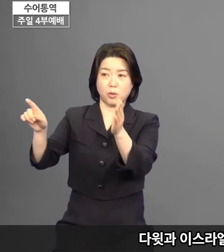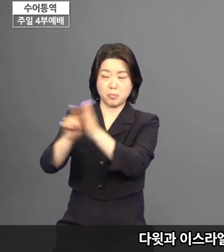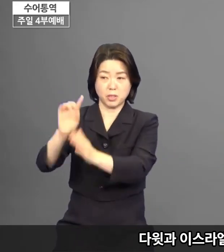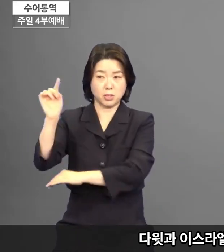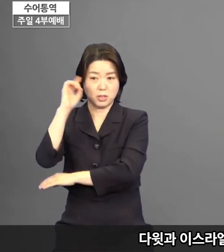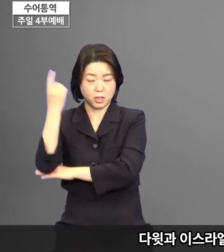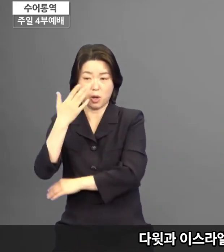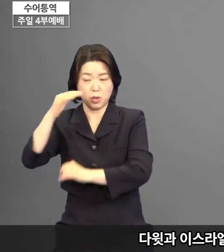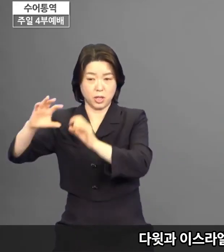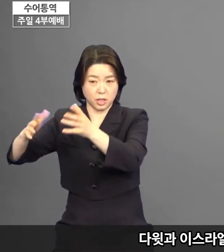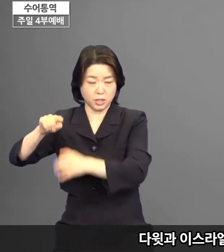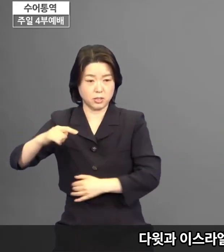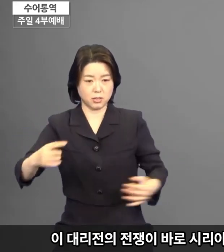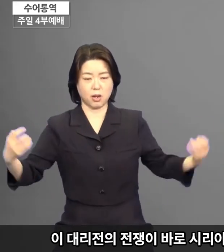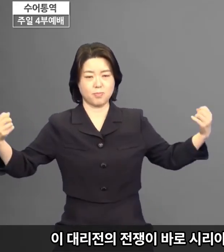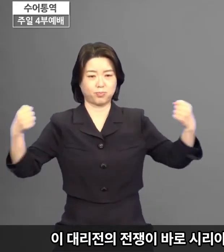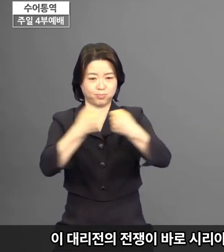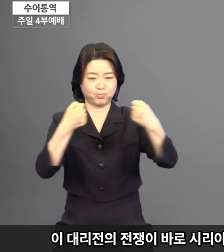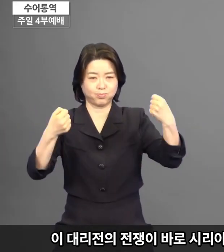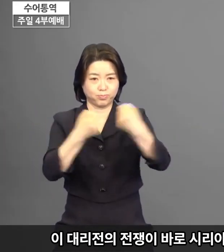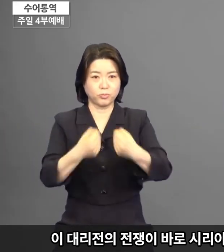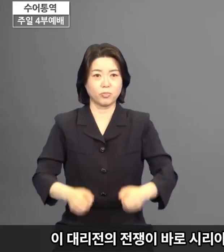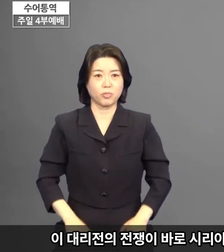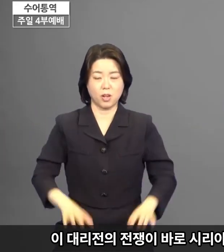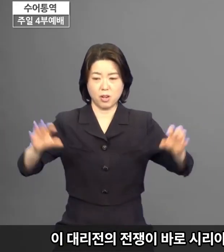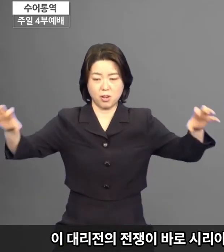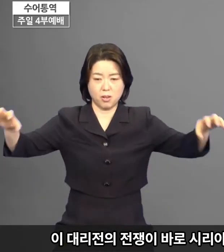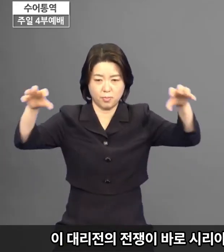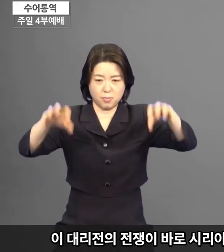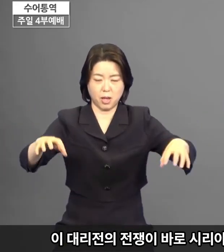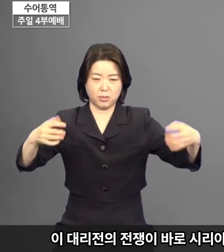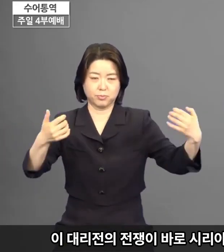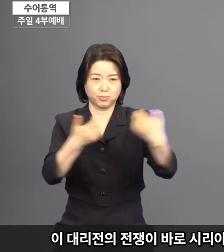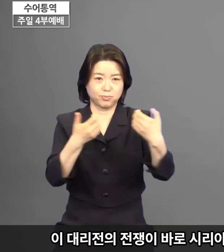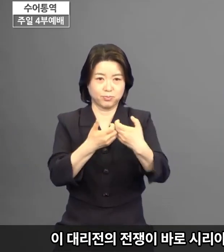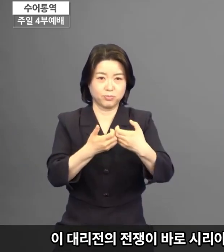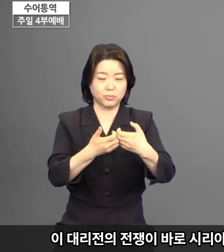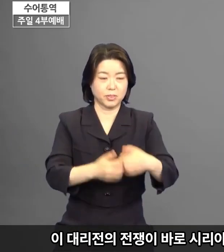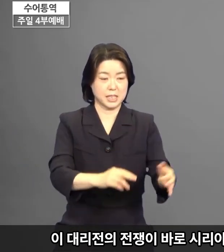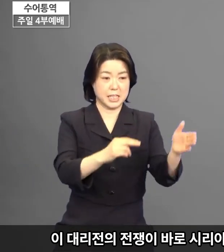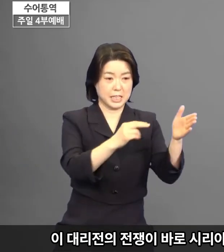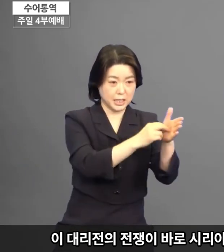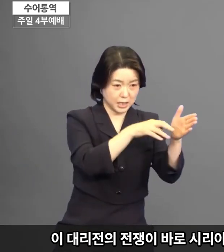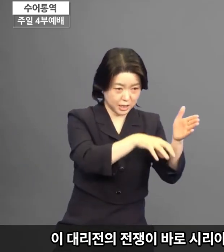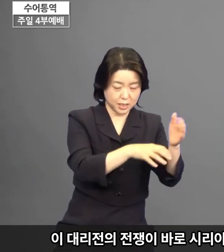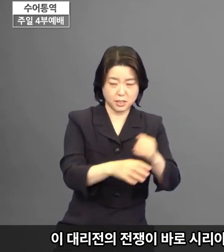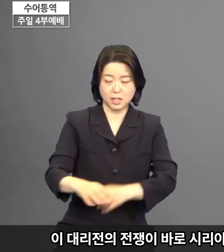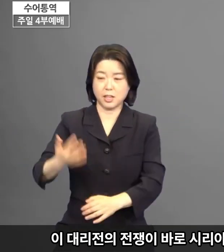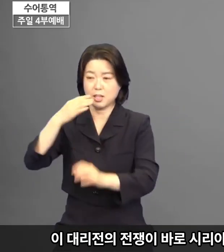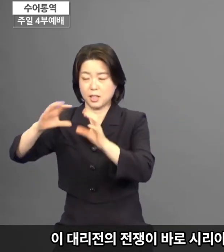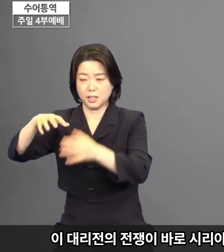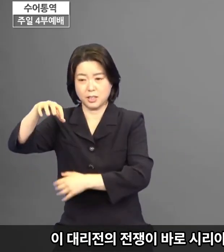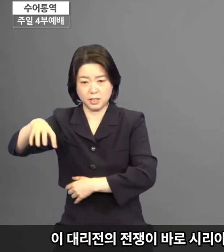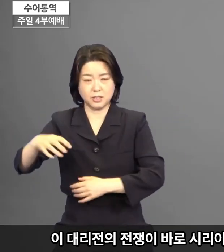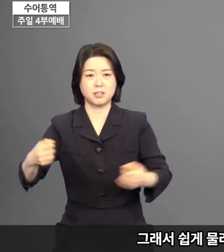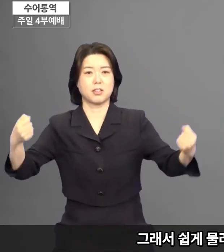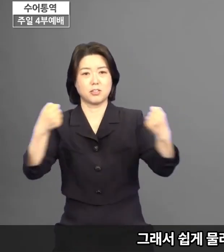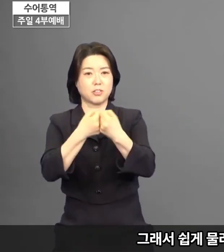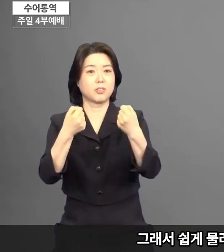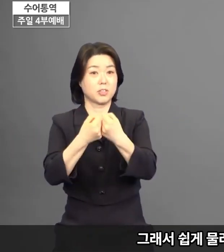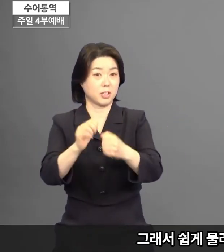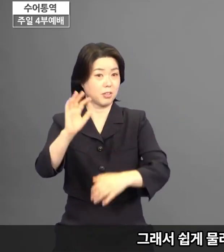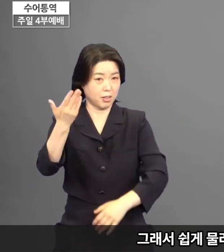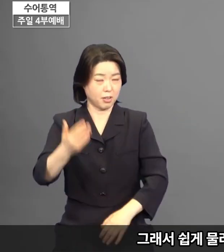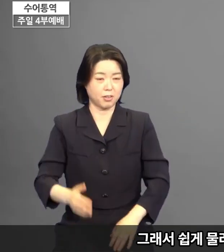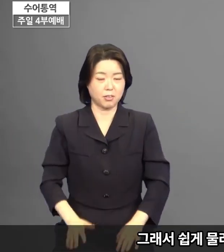다윗과 이스라엘의 전쟁인 것이죠. 이 대리전의 전쟁이 바로 시리아와 이스라엘의 전쟁이었던 거예요. 그래서